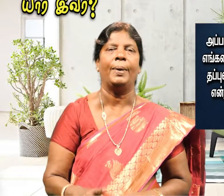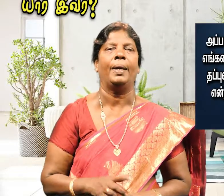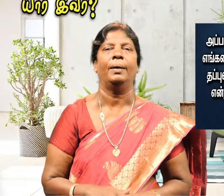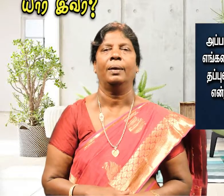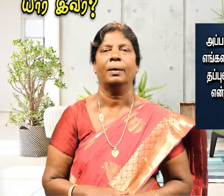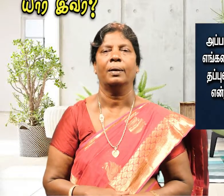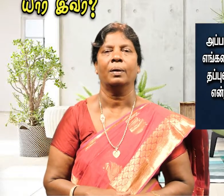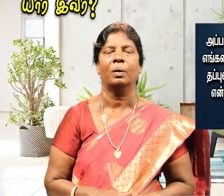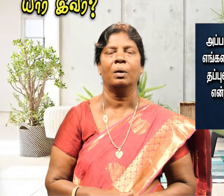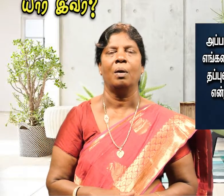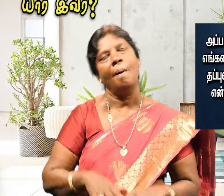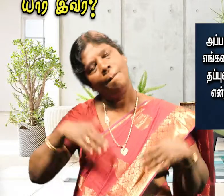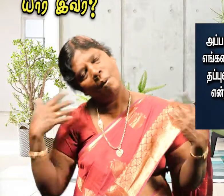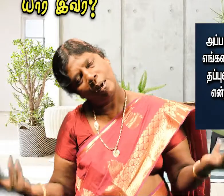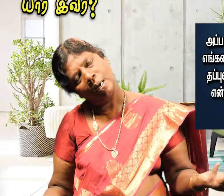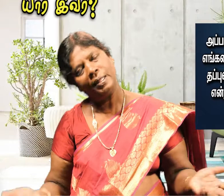அப்படிப்பட்ட